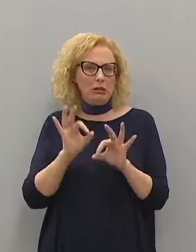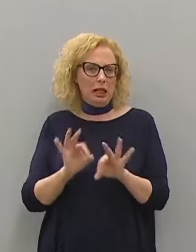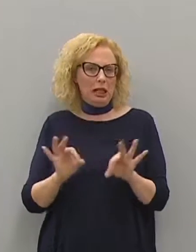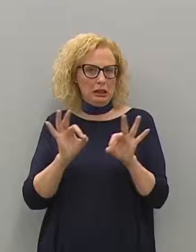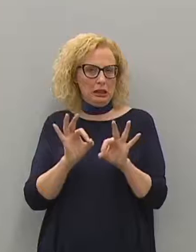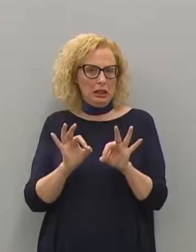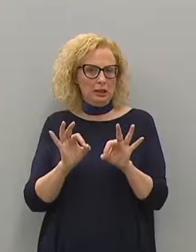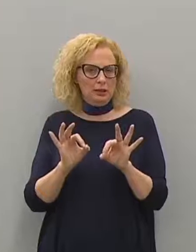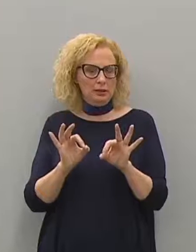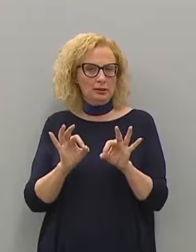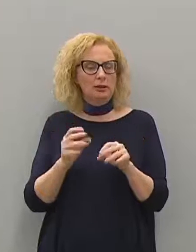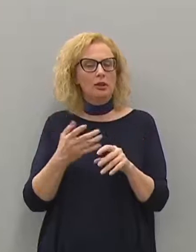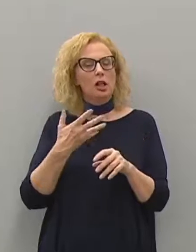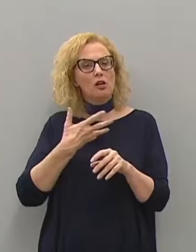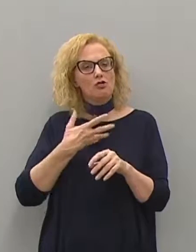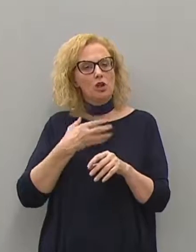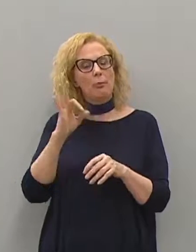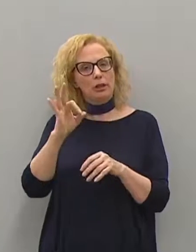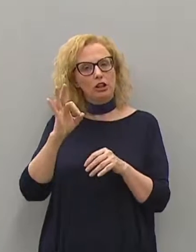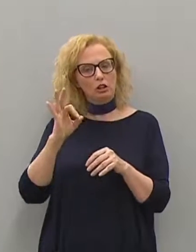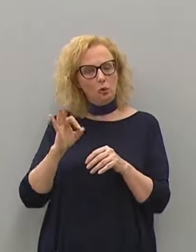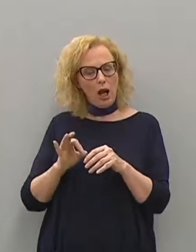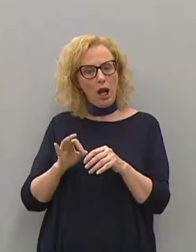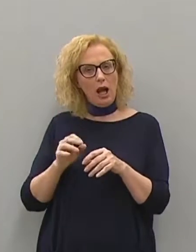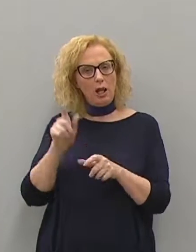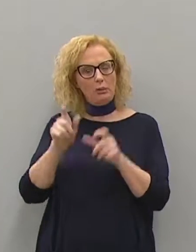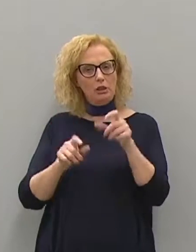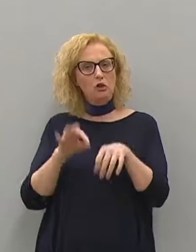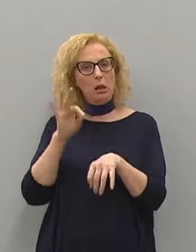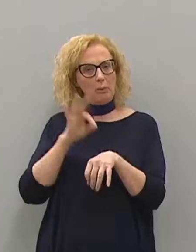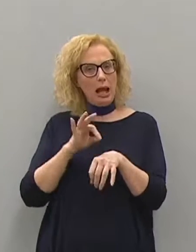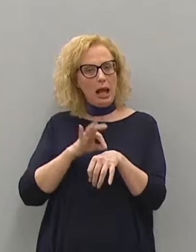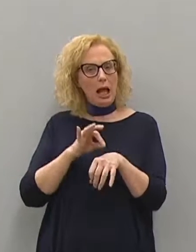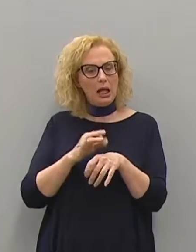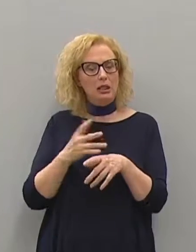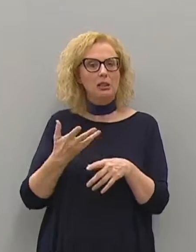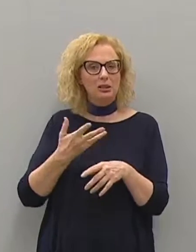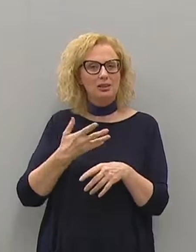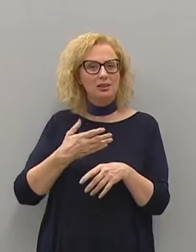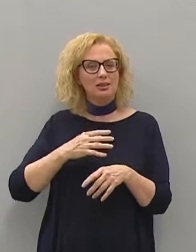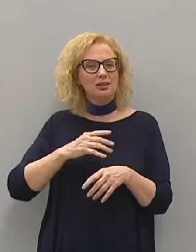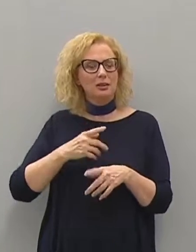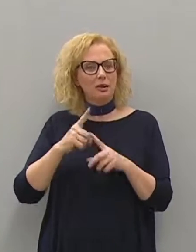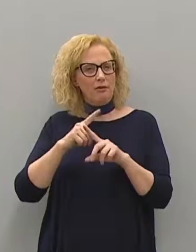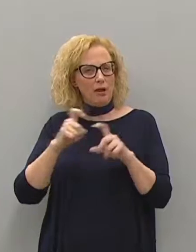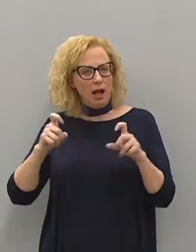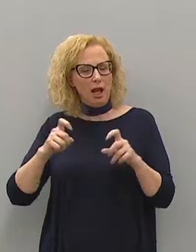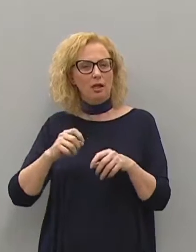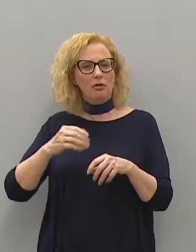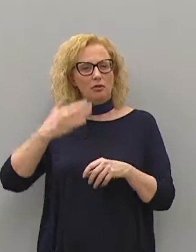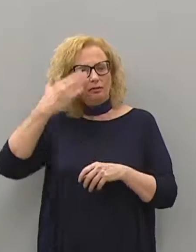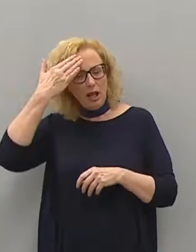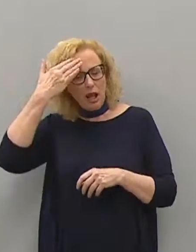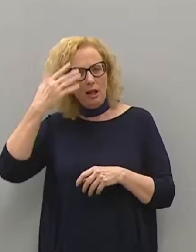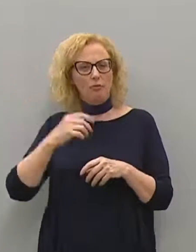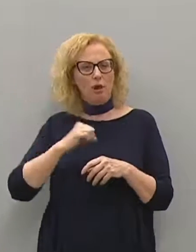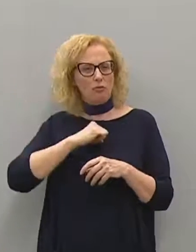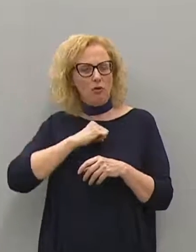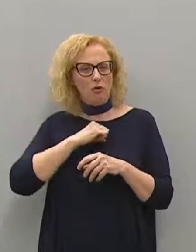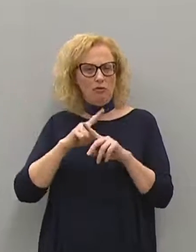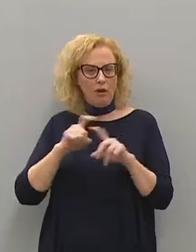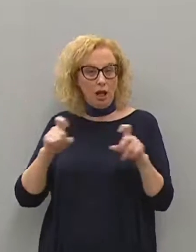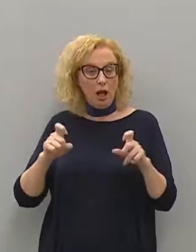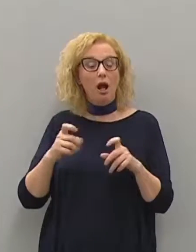che c'è una quota di pazienti che invece ha problemi più significativi e in questo caso sono seguiti su